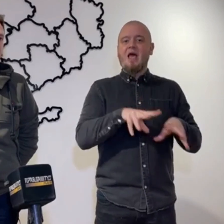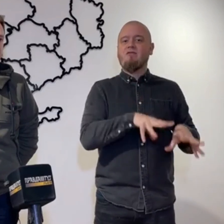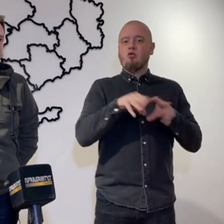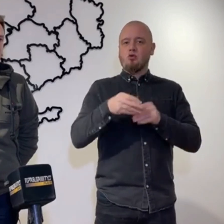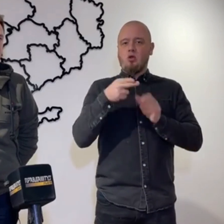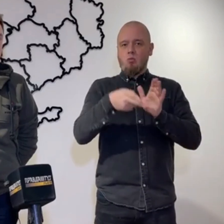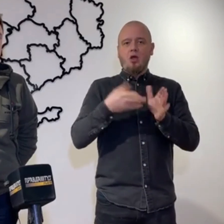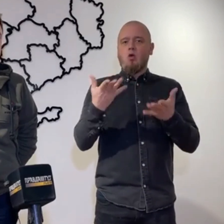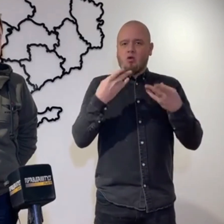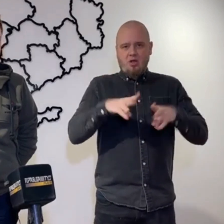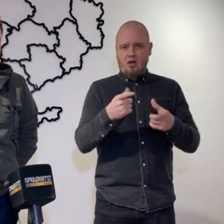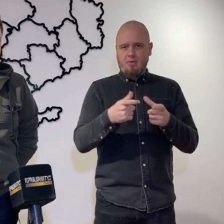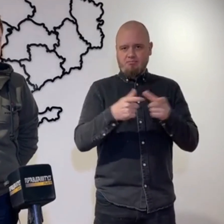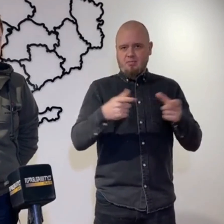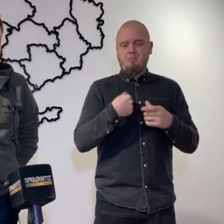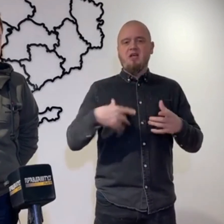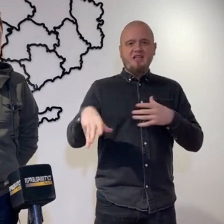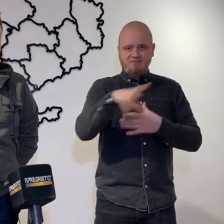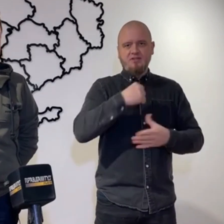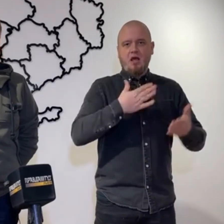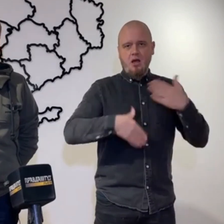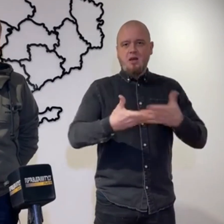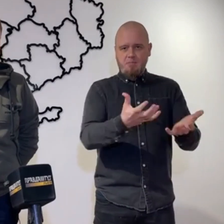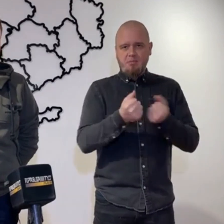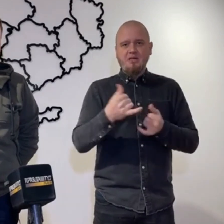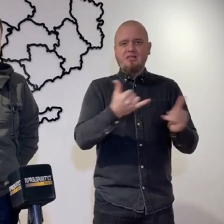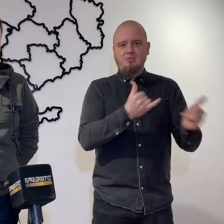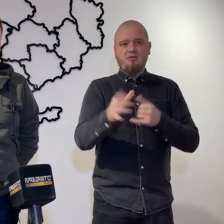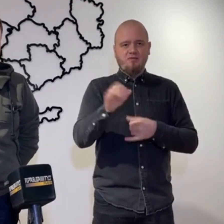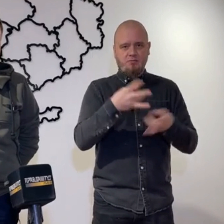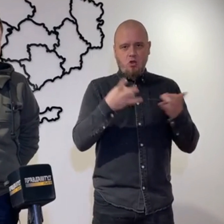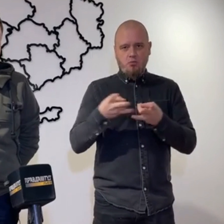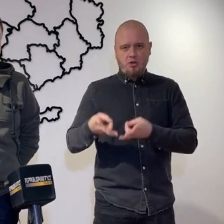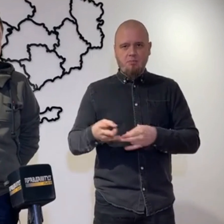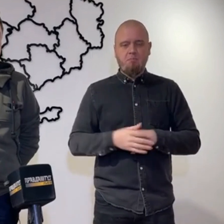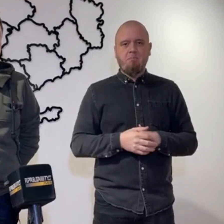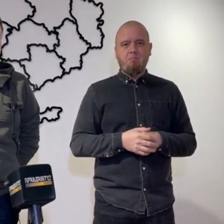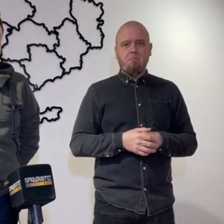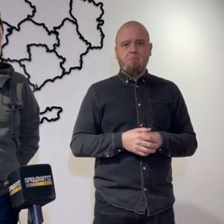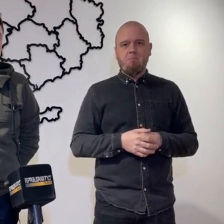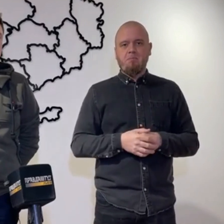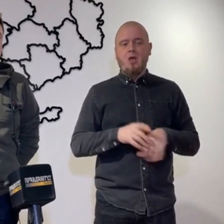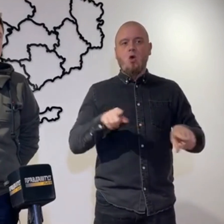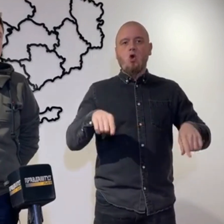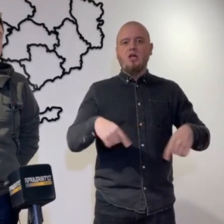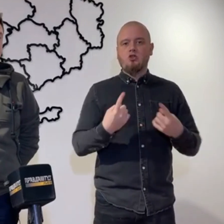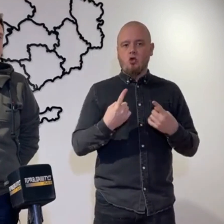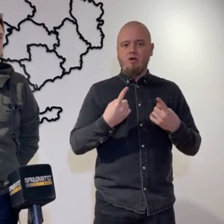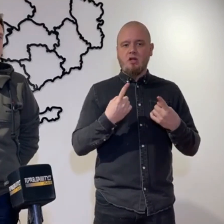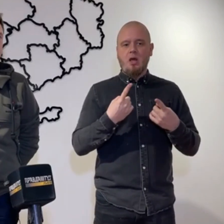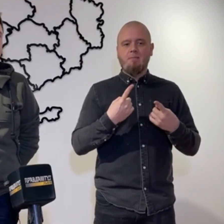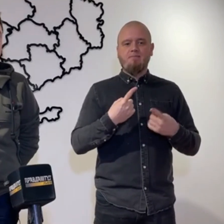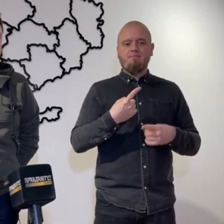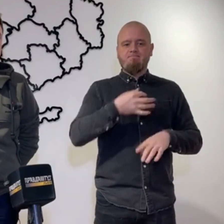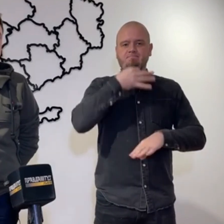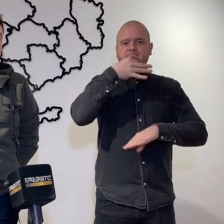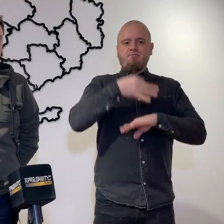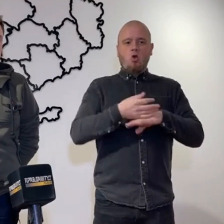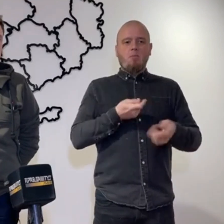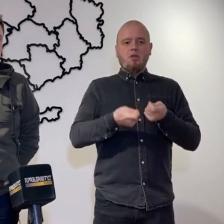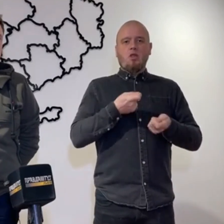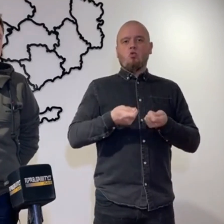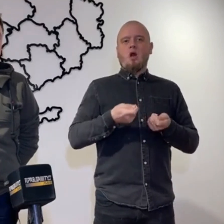якого не треба платити. Ми всіх раді приймати і забезпечимо всіх необхідним. Організована комендатура